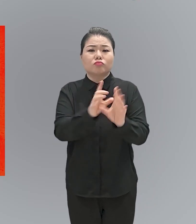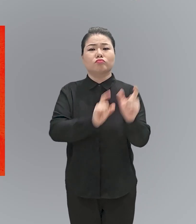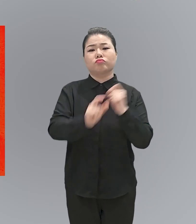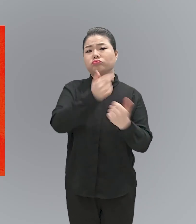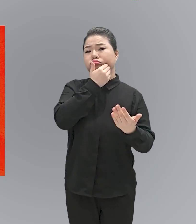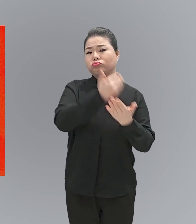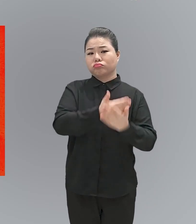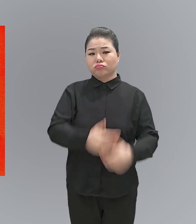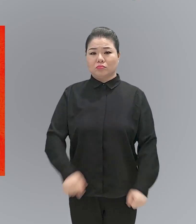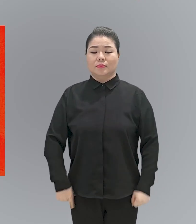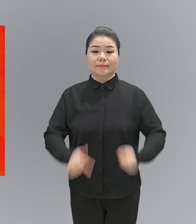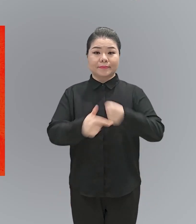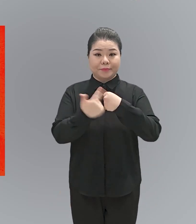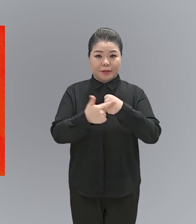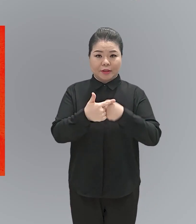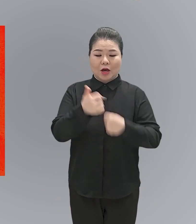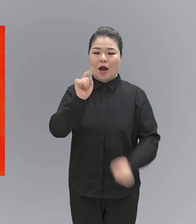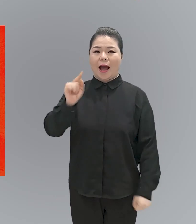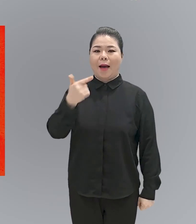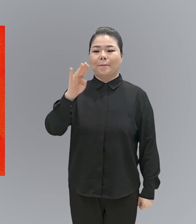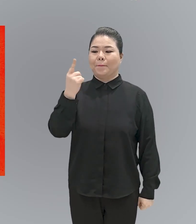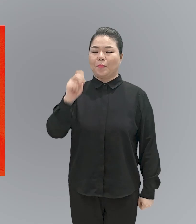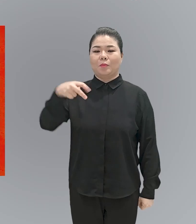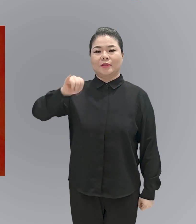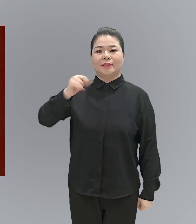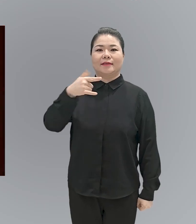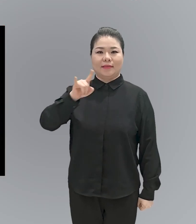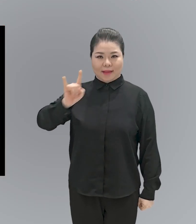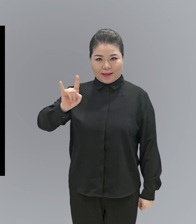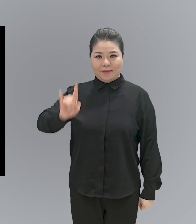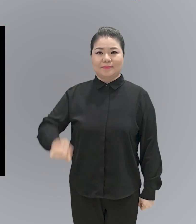오빠들이 중요해. 초등 6학년 한봄신의.